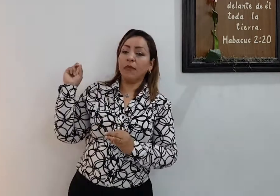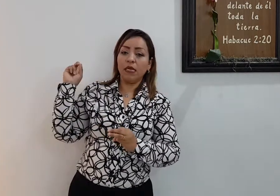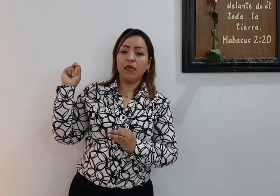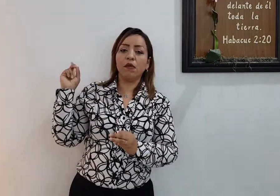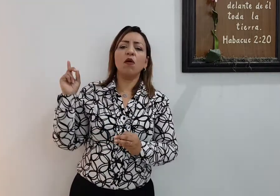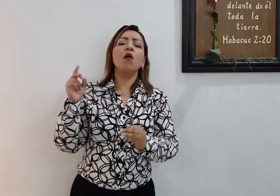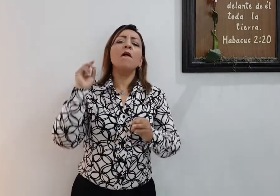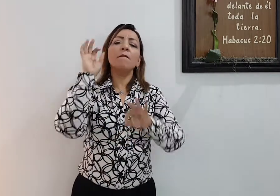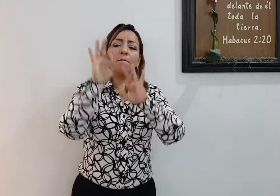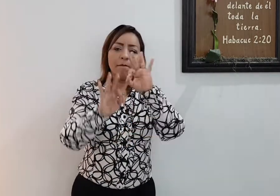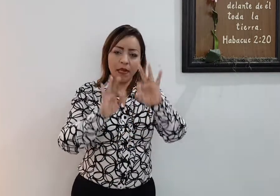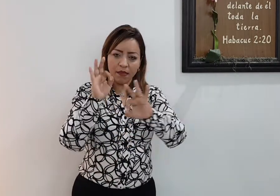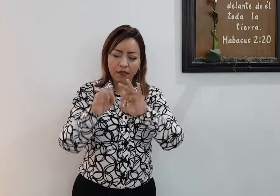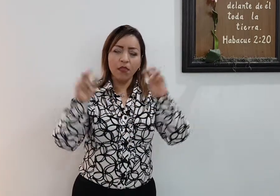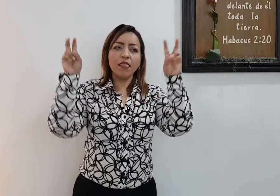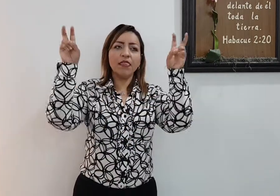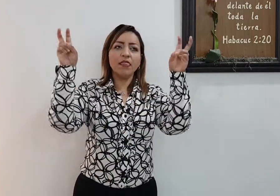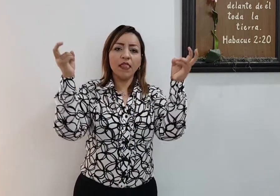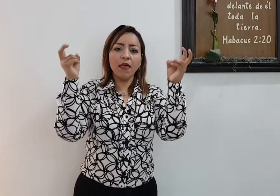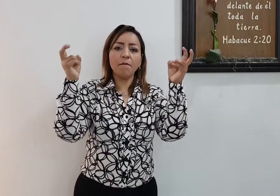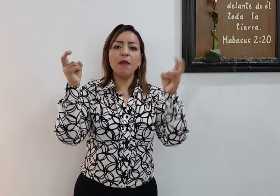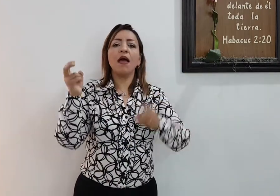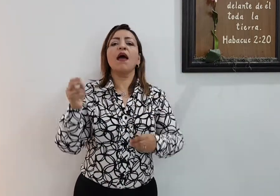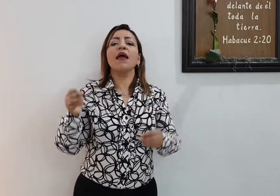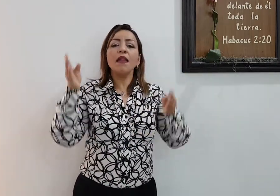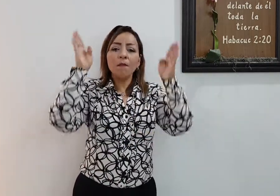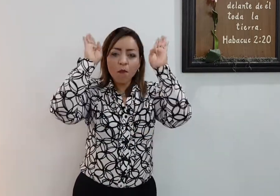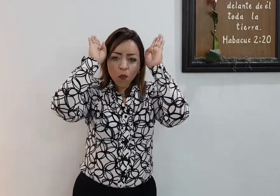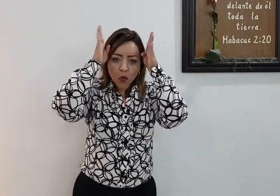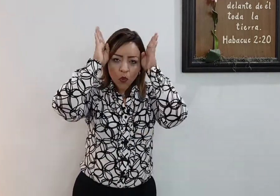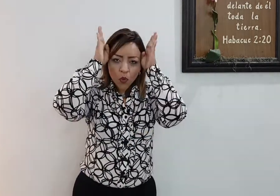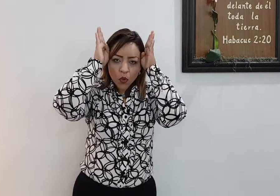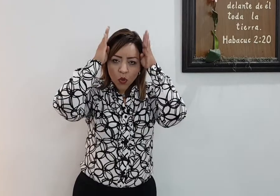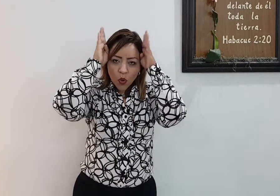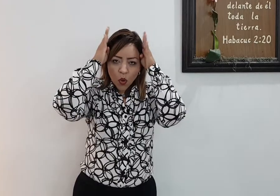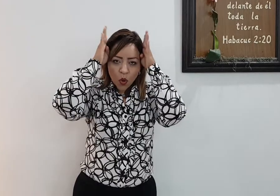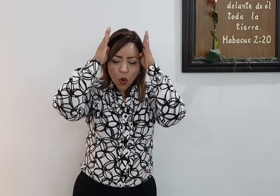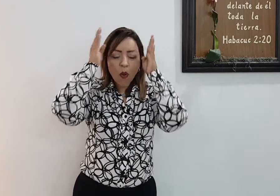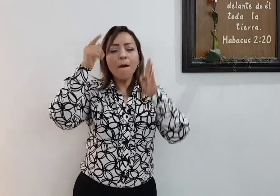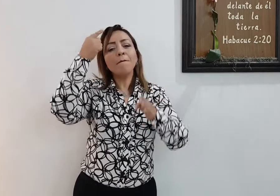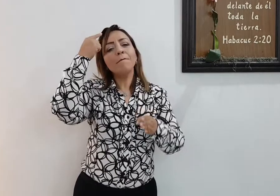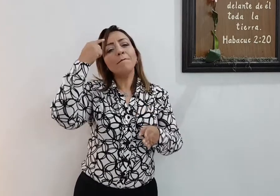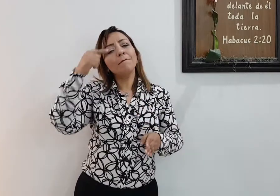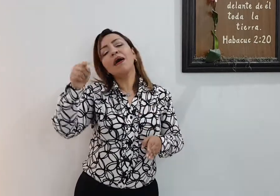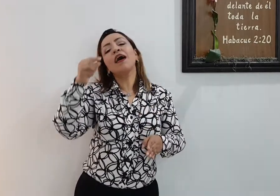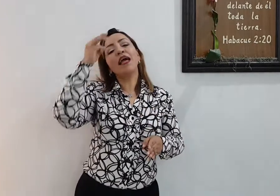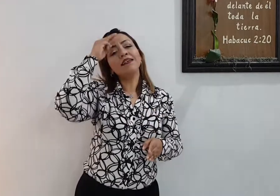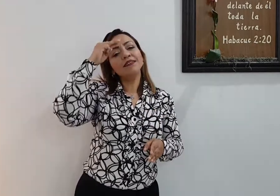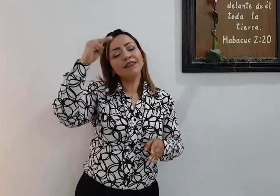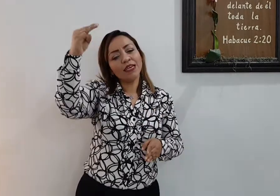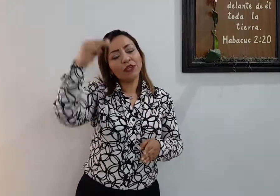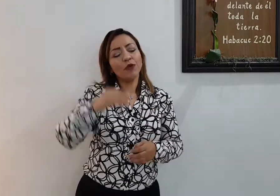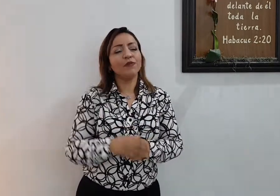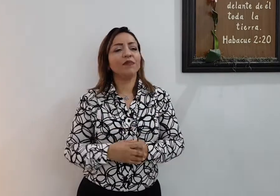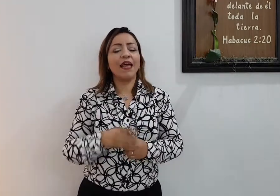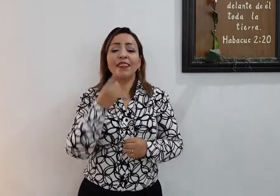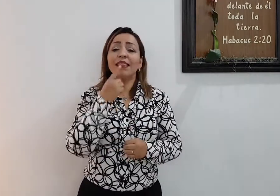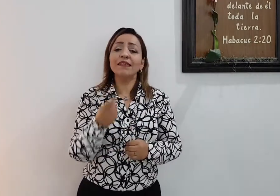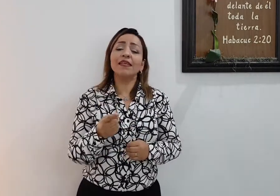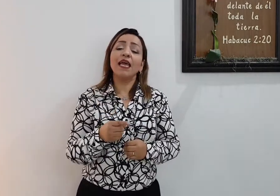si les preguntan por qué lo desatáis, ustedes van a decir, el Señor lo necesita. ¿Sí? Muy bien. ¿Cuáles